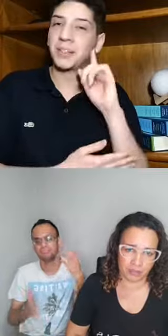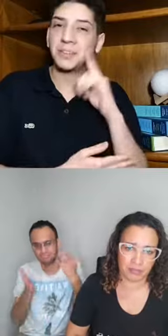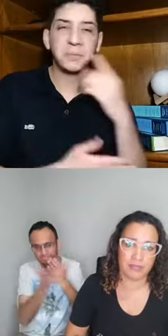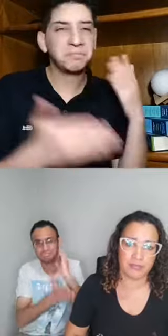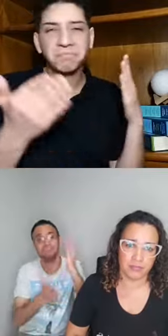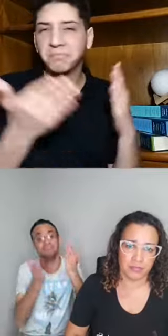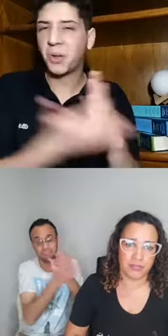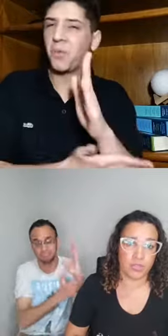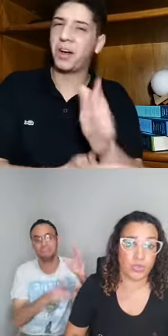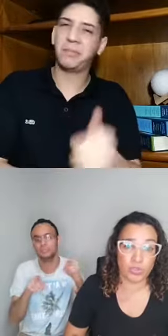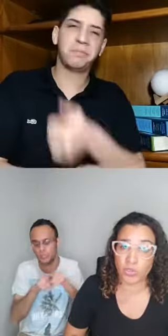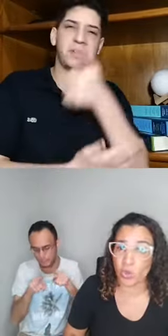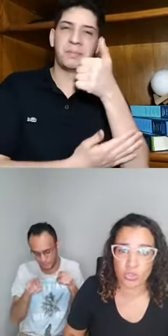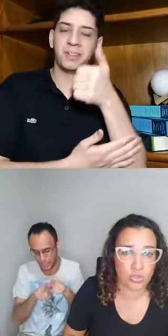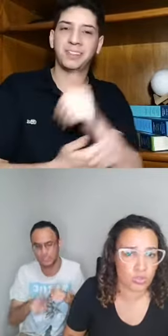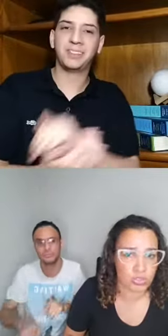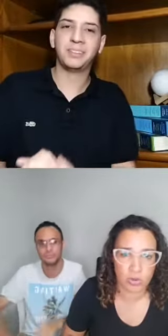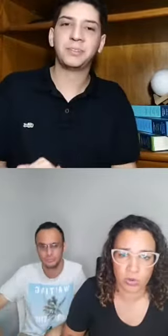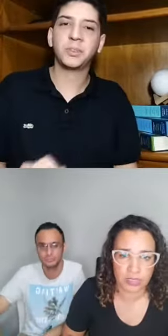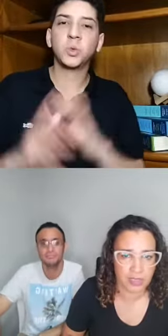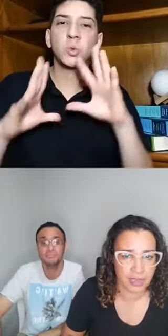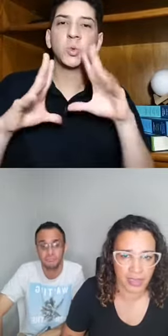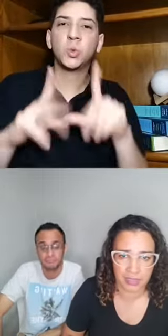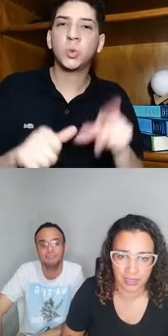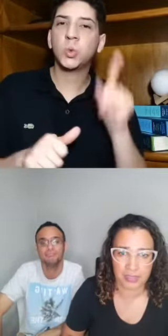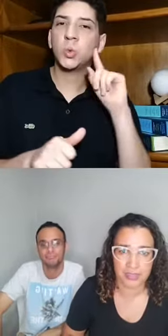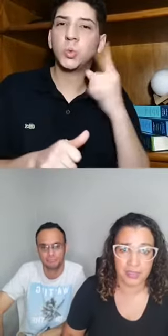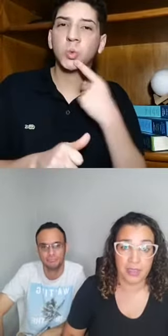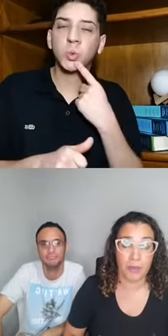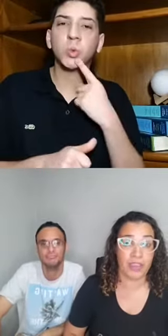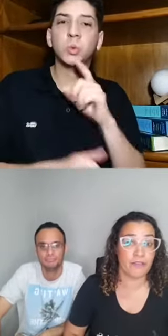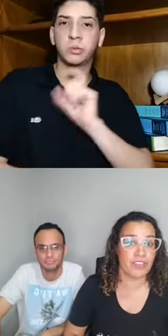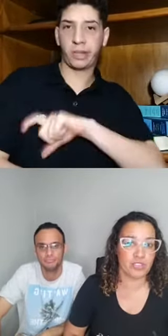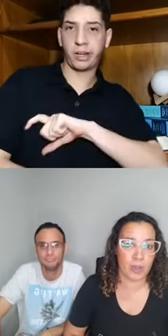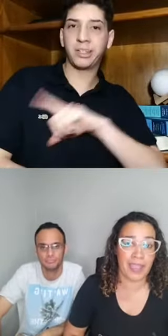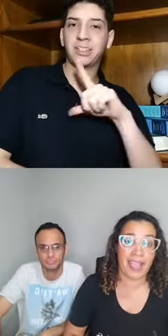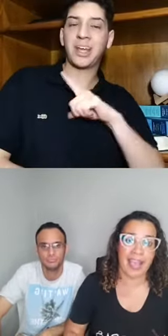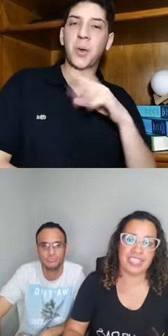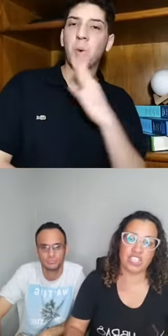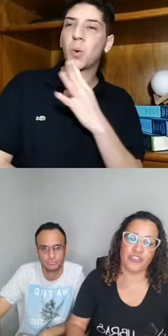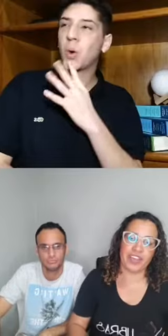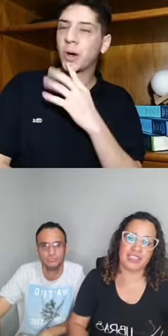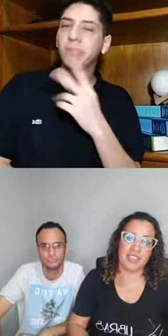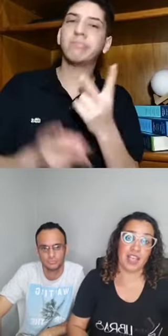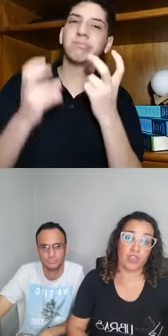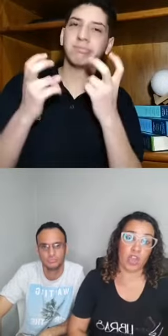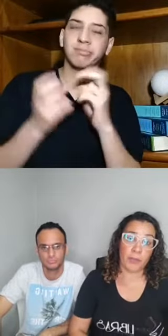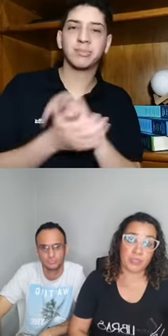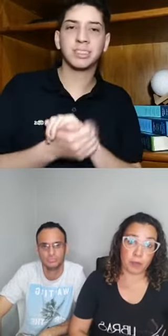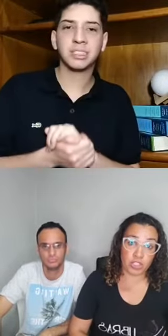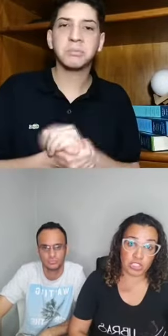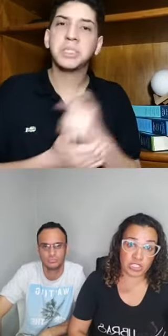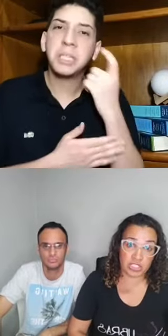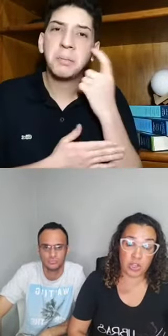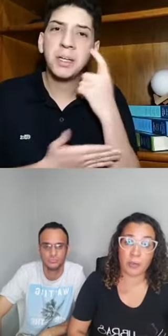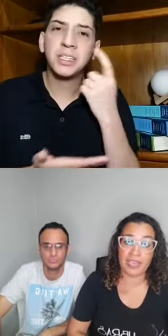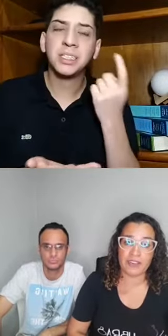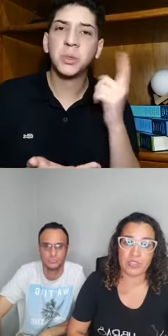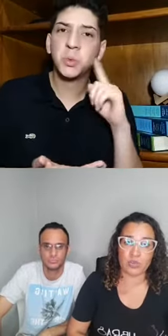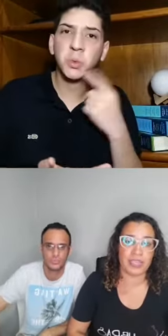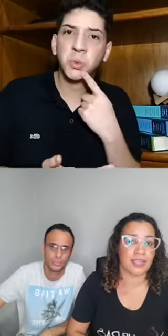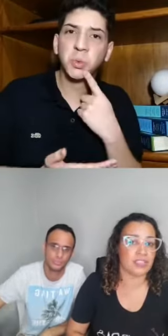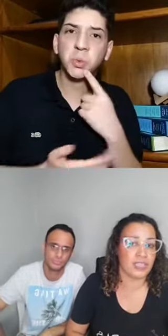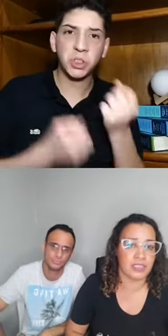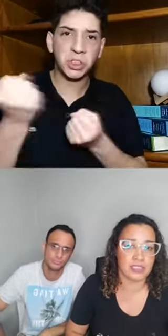primeira. Todos os surdos que eu conheço que tem carteira. Porque visualmente. Aí tem gente que fala assim: não, mas pode dirigir, como que ele